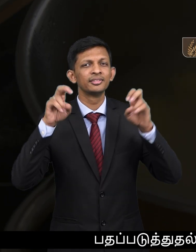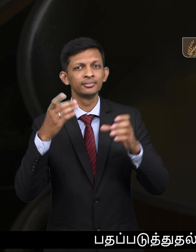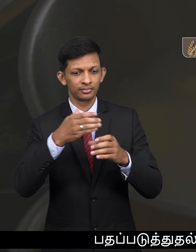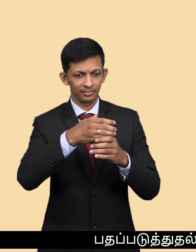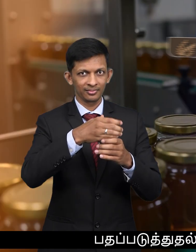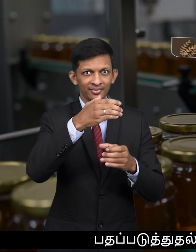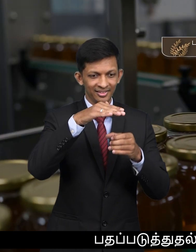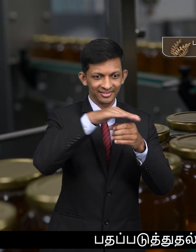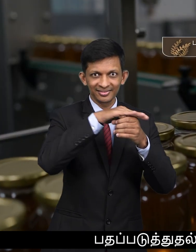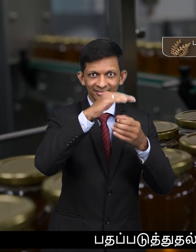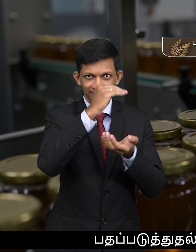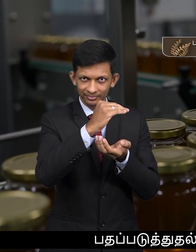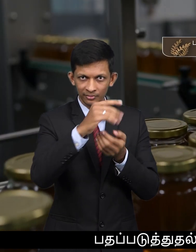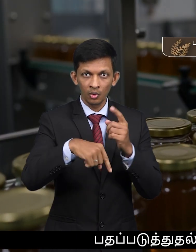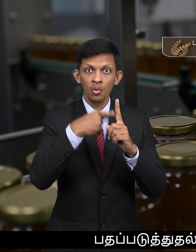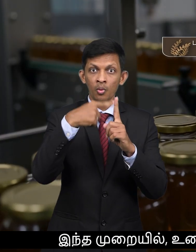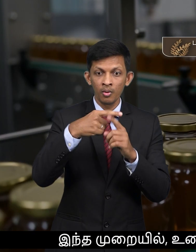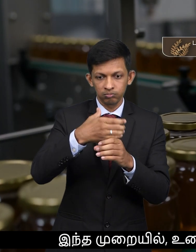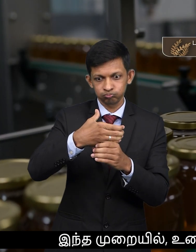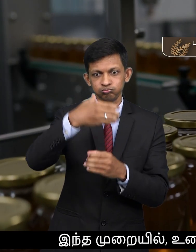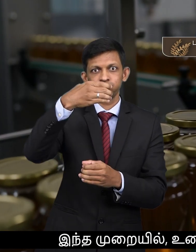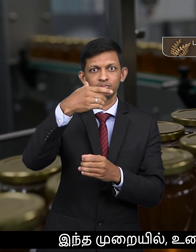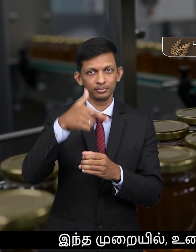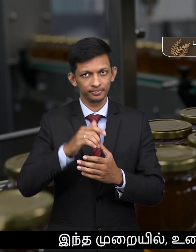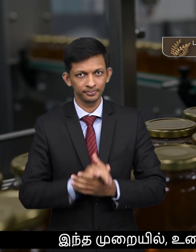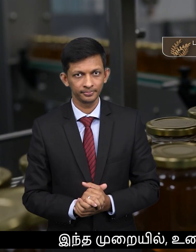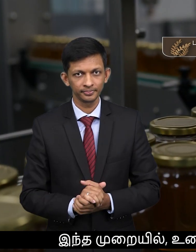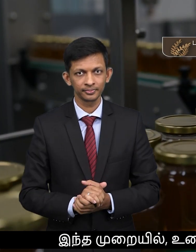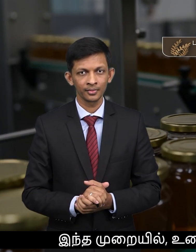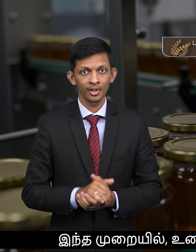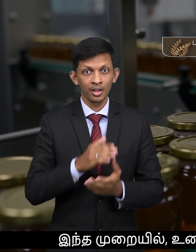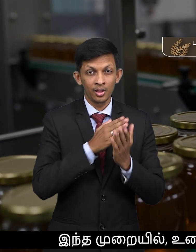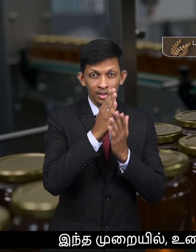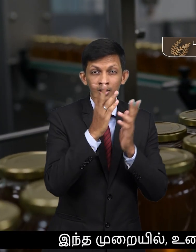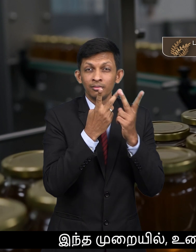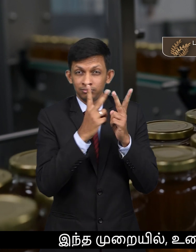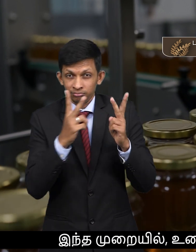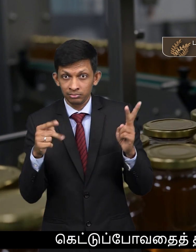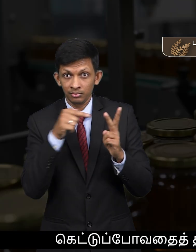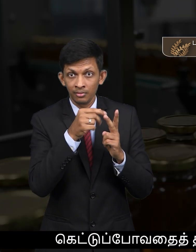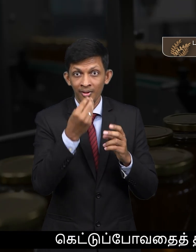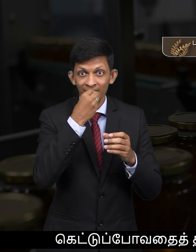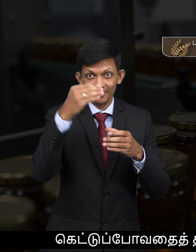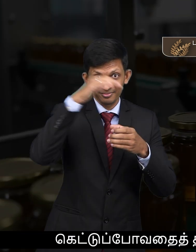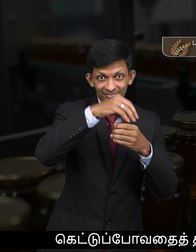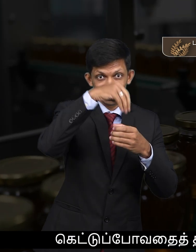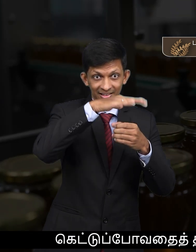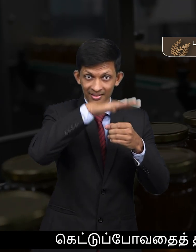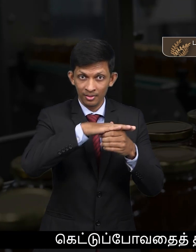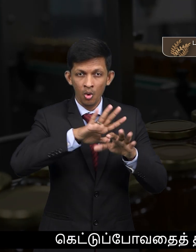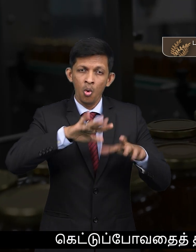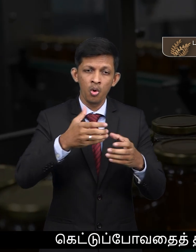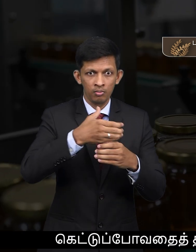பதப்படுத்துதல் மற்றும் பாட்டில் செய்தல். இந்த முறையில் உணவு கிருமிகள் உள்ளே நுழைந்து கெட்டு போவதை